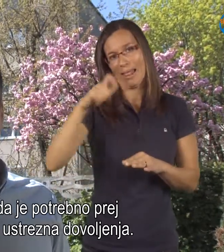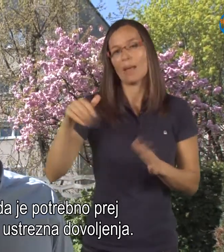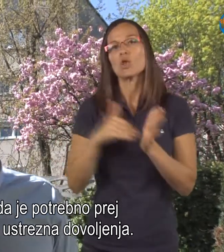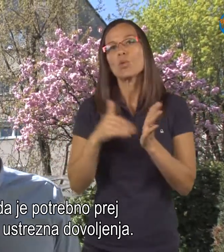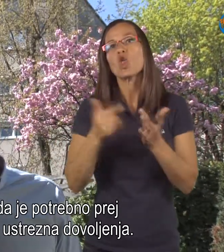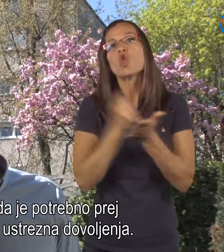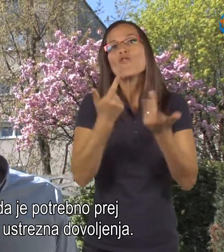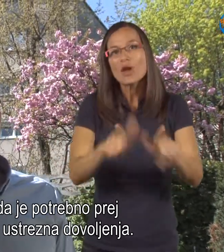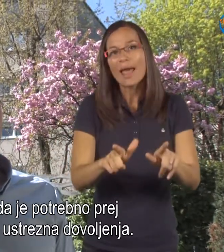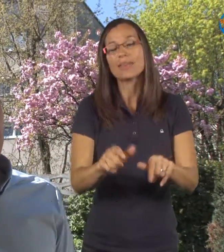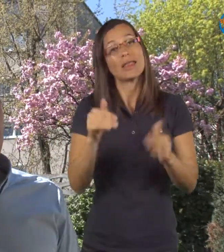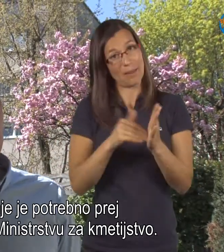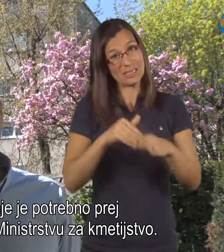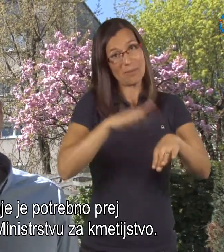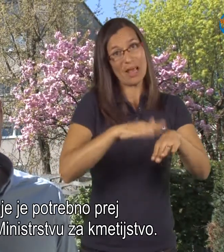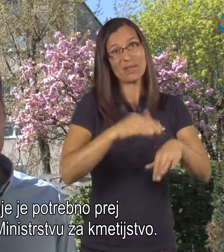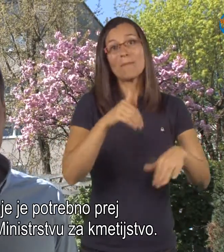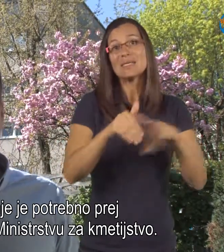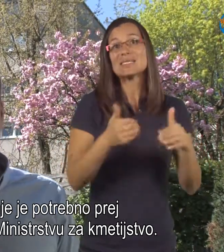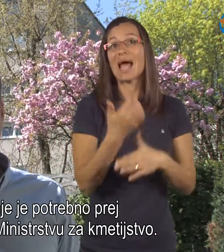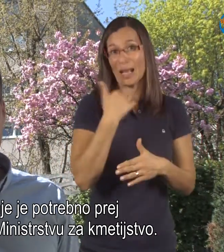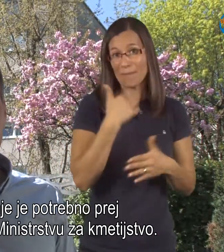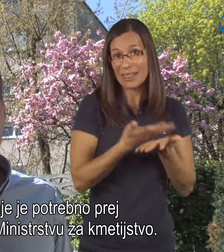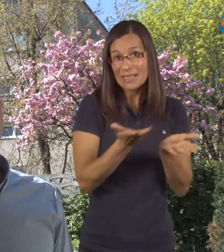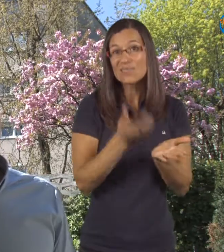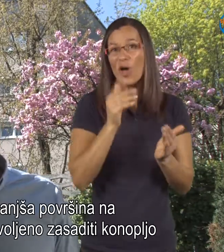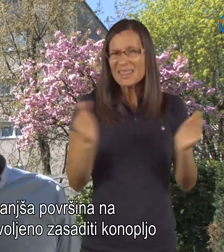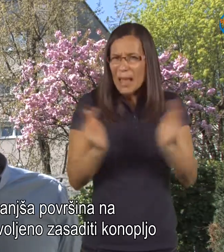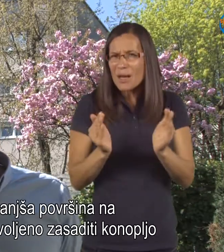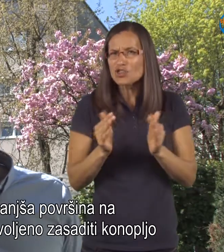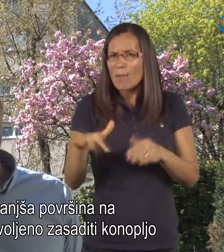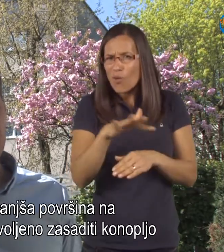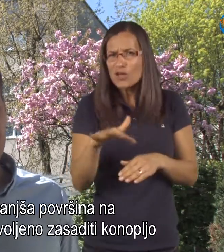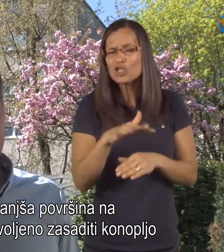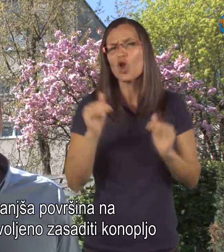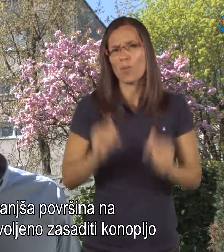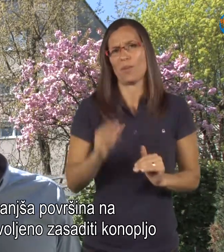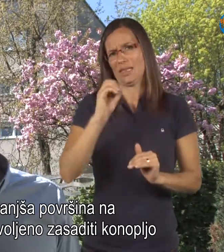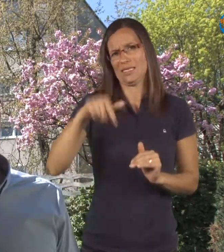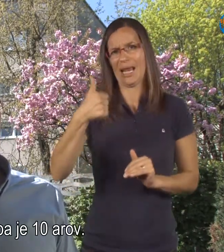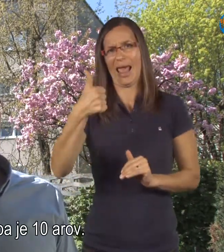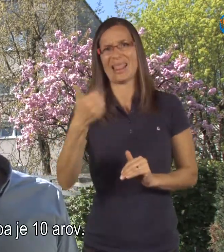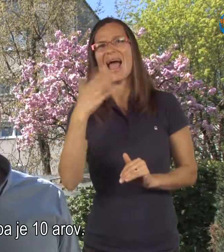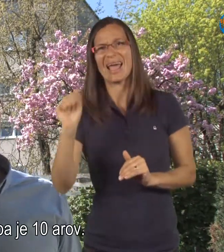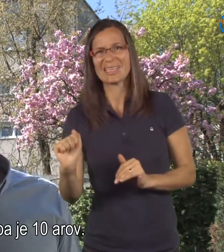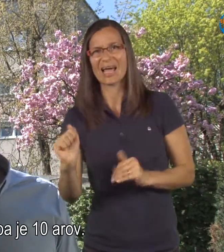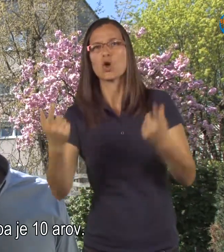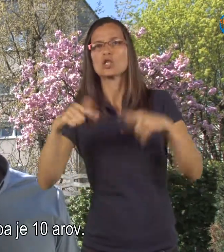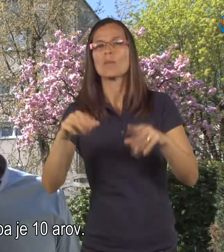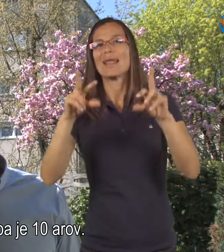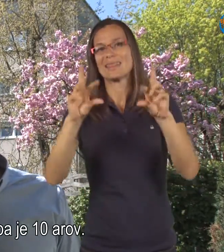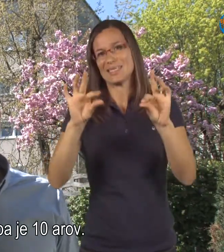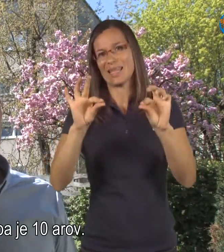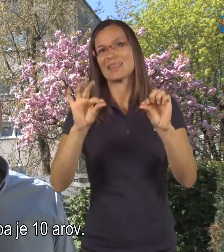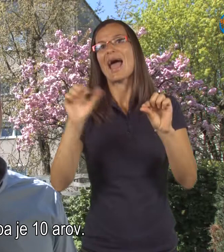za to potrebujejo dovoljenje. Prijaviti se morajo na Ministrstvo za kmetijstvo in najmanjša površina, na kateri se goji konoplja, mora biti